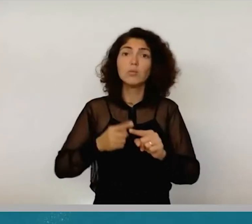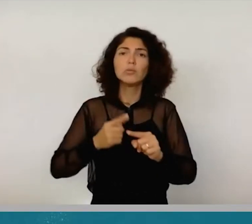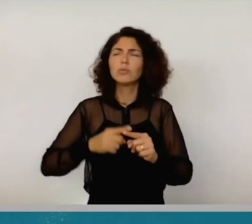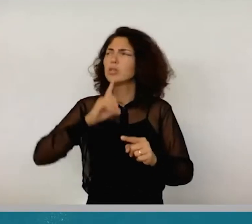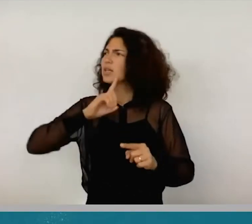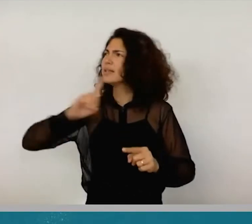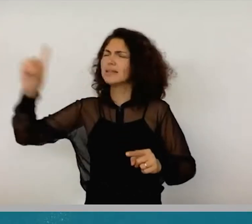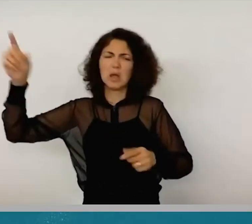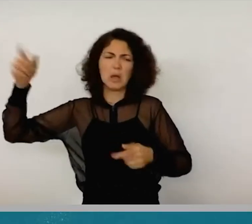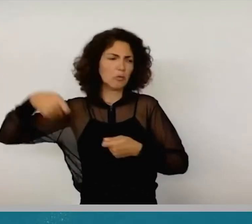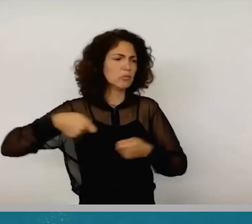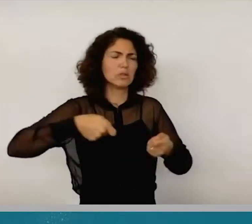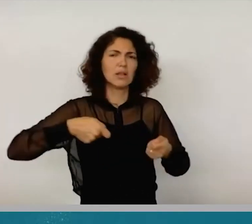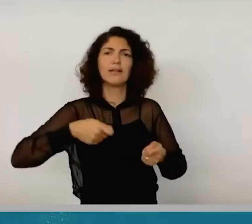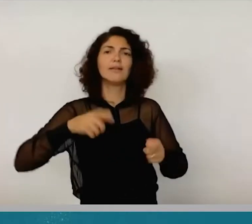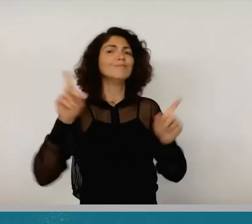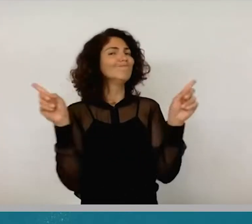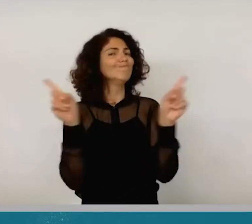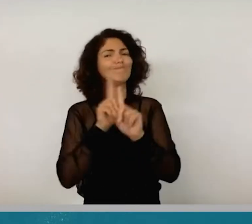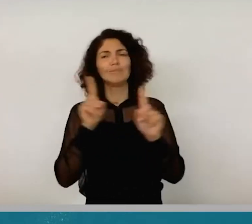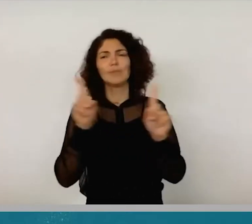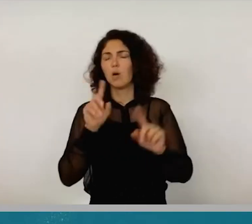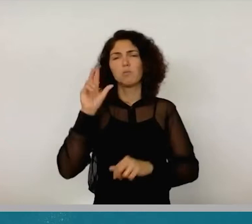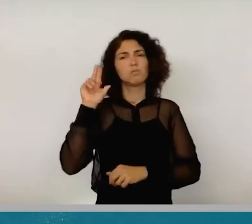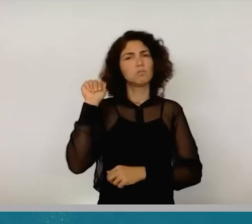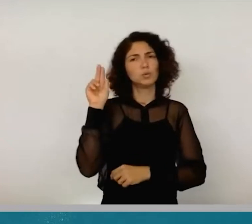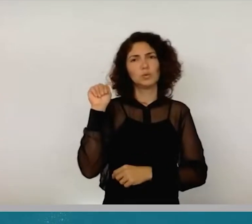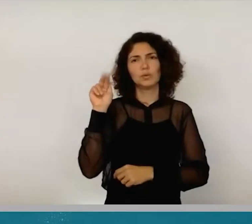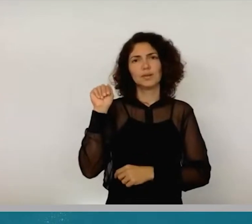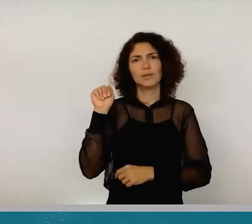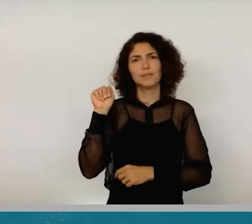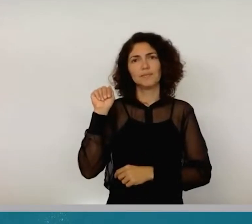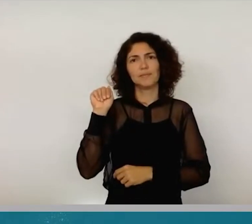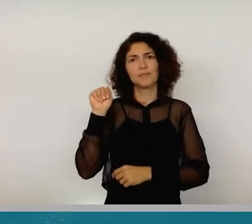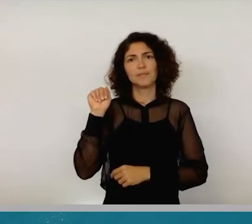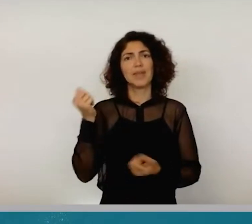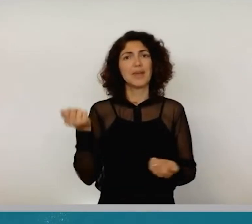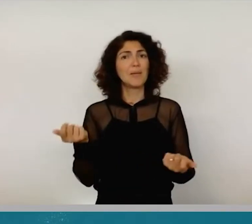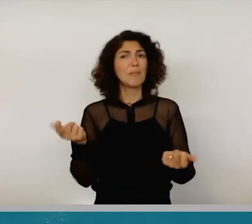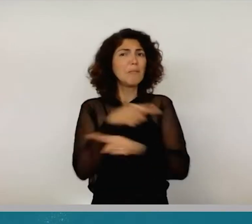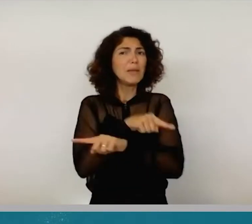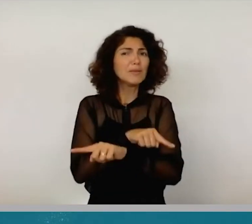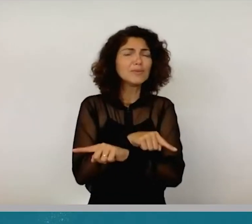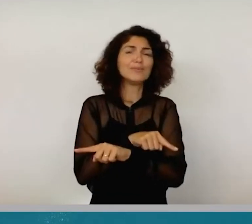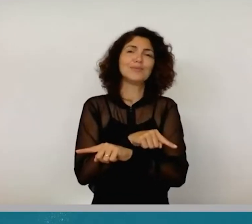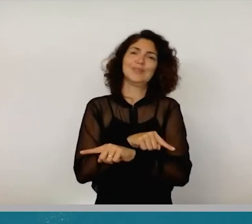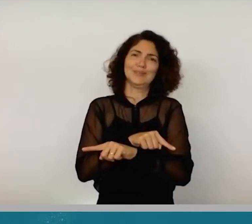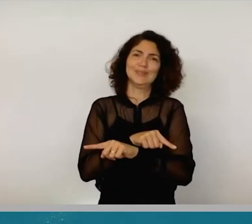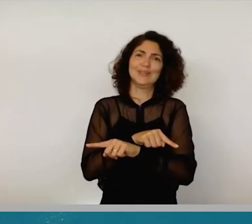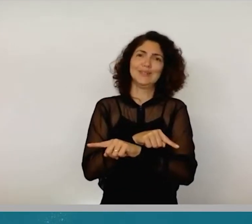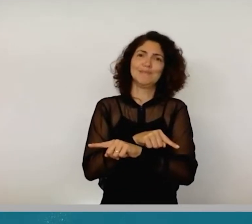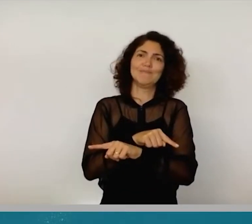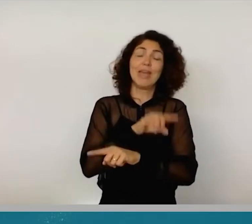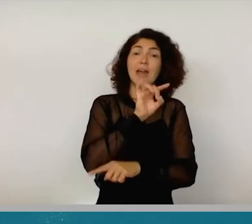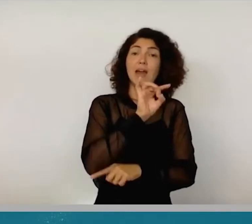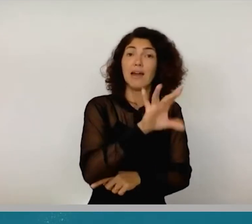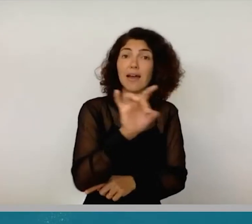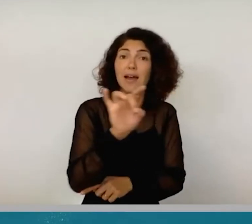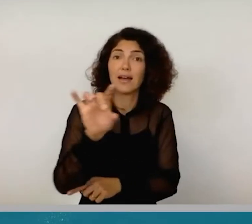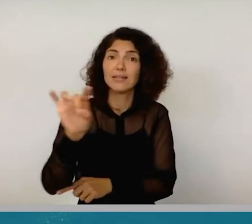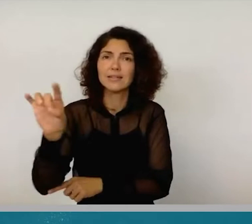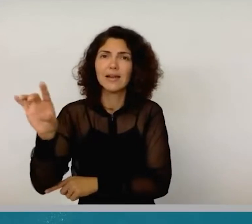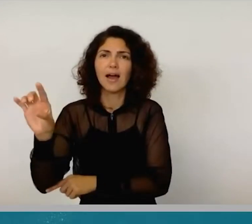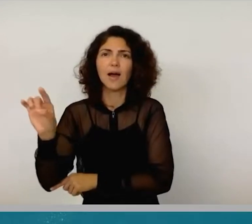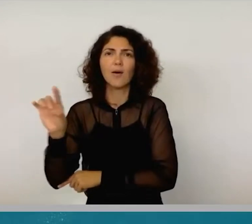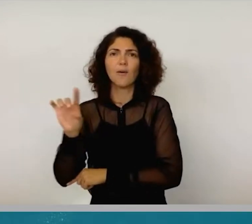para ninguém. Ao contrário, cada um é tentado pela sua própria